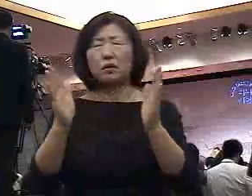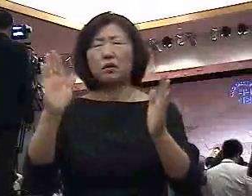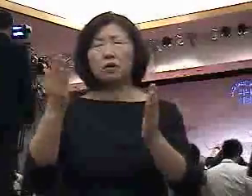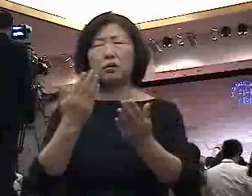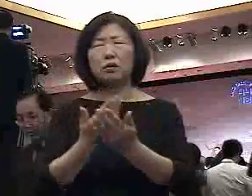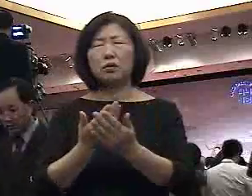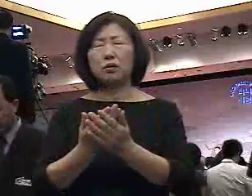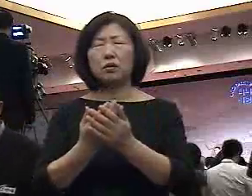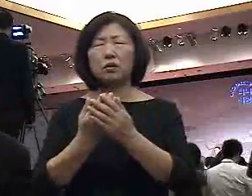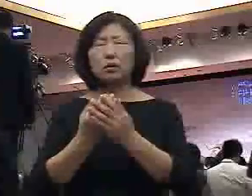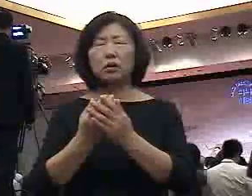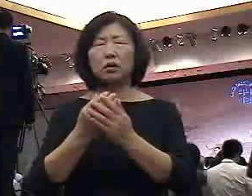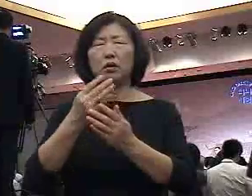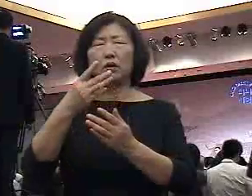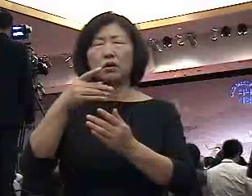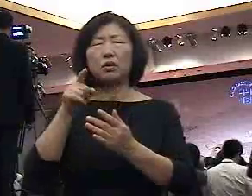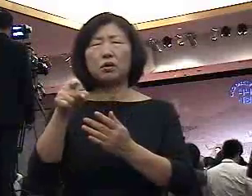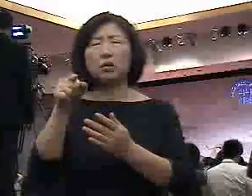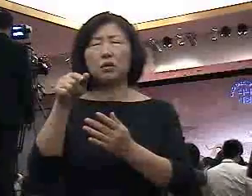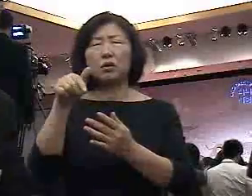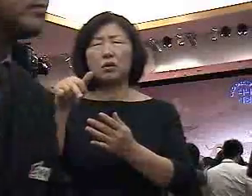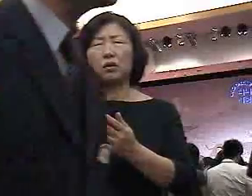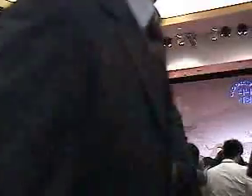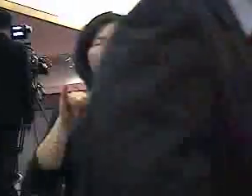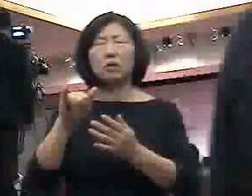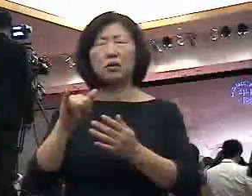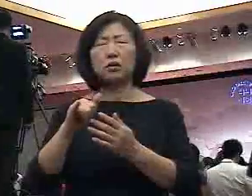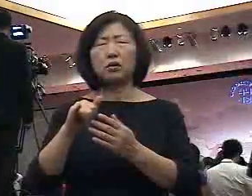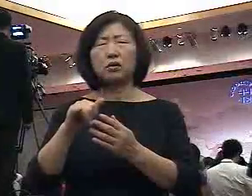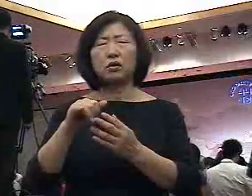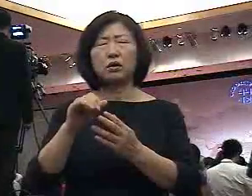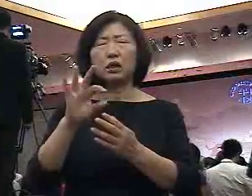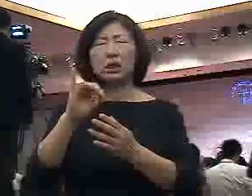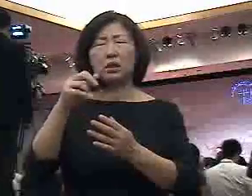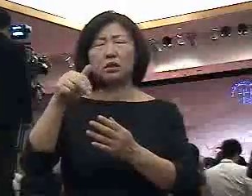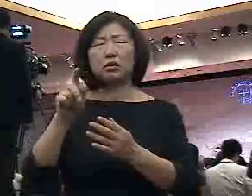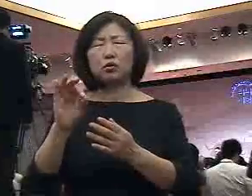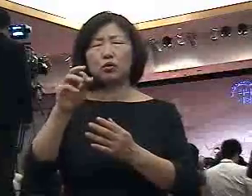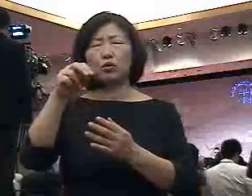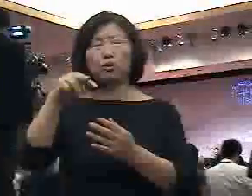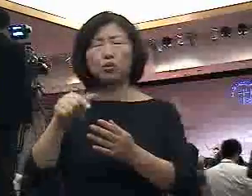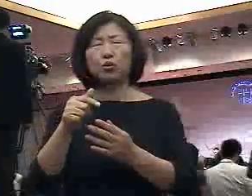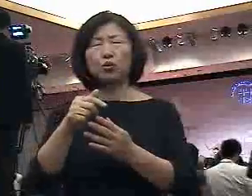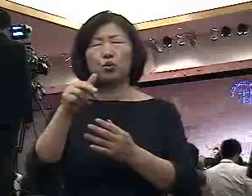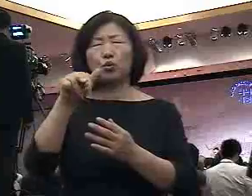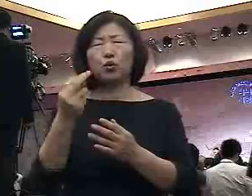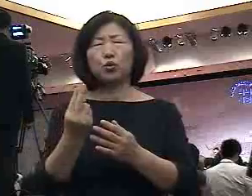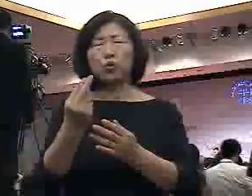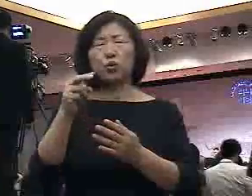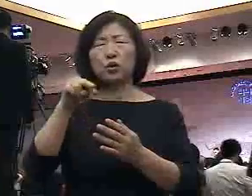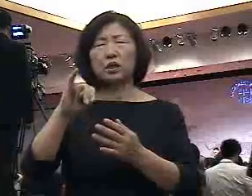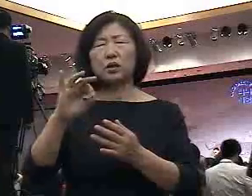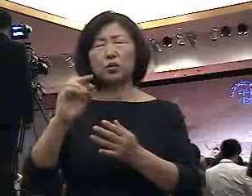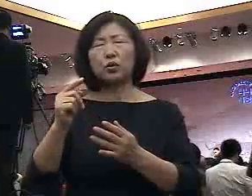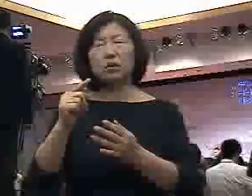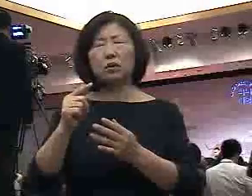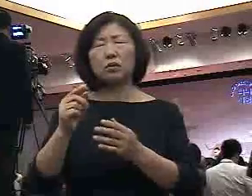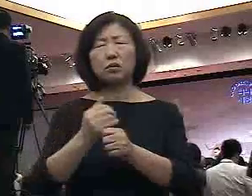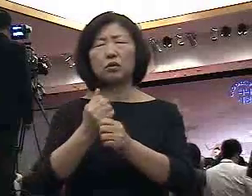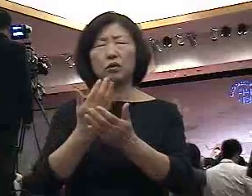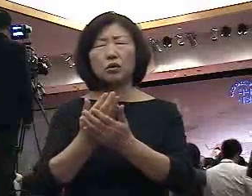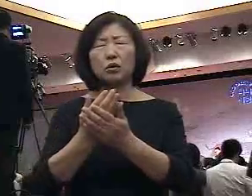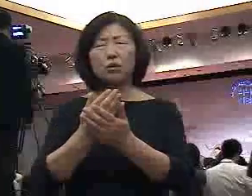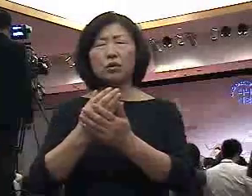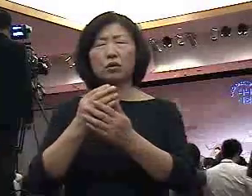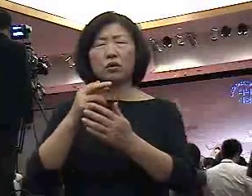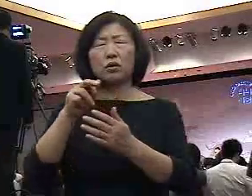오늘도 터키에서 사역하시는 이성숙 조수와 송교사님을 붙들어 주옵소서. 터키를 향한 하나님의 사랑을 이곳